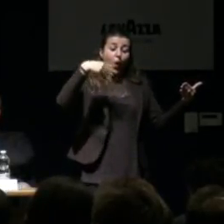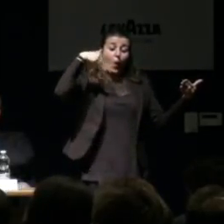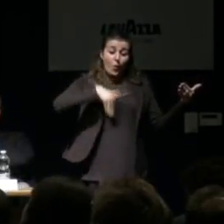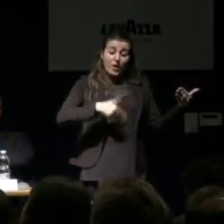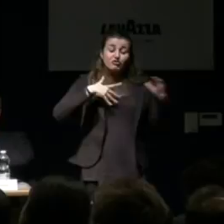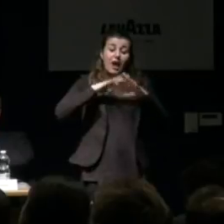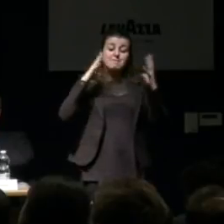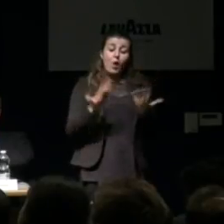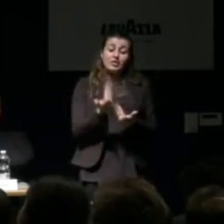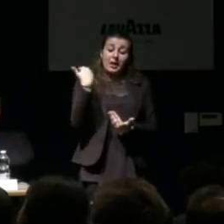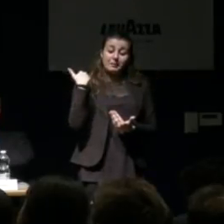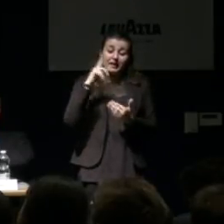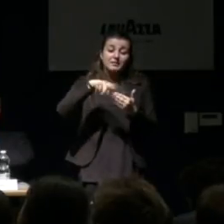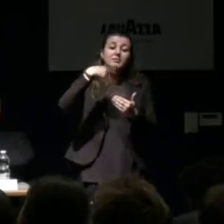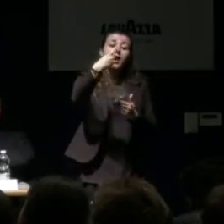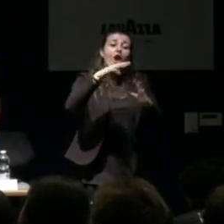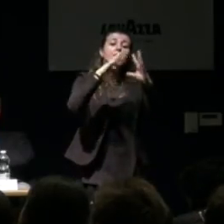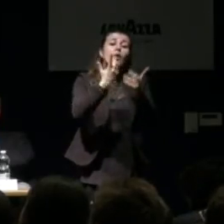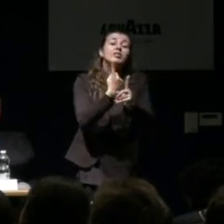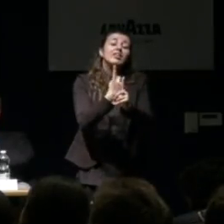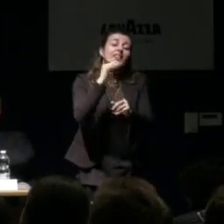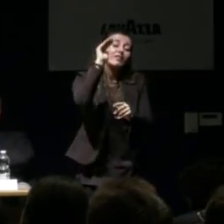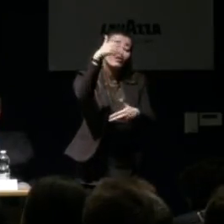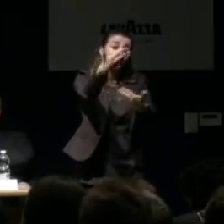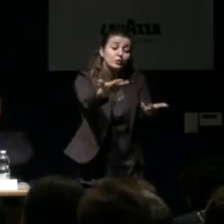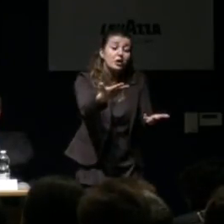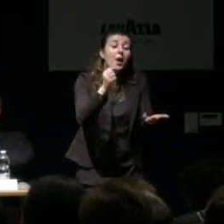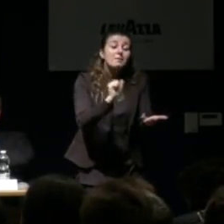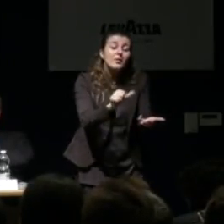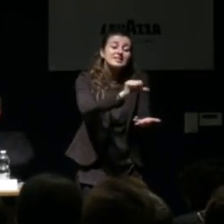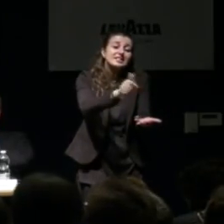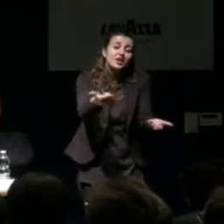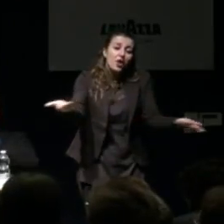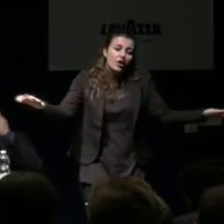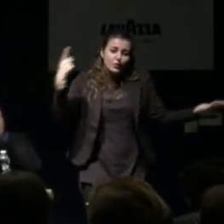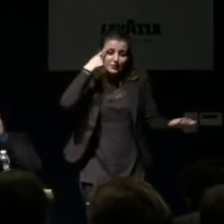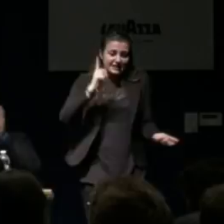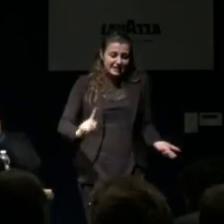fila c'è quello che deve ancora venire e che forse non arriverà mai